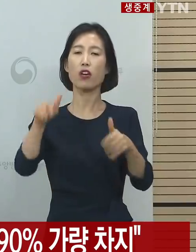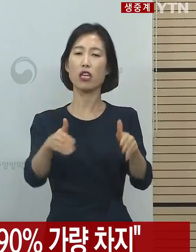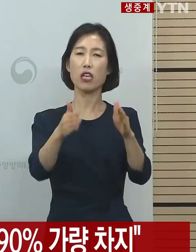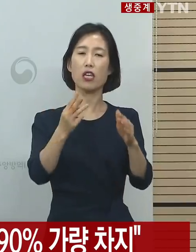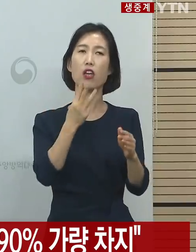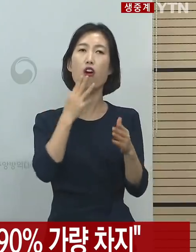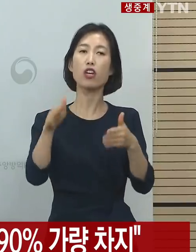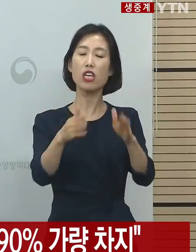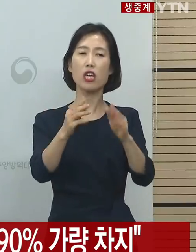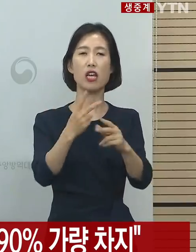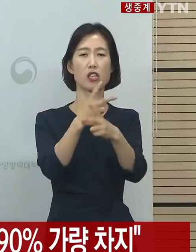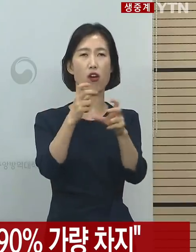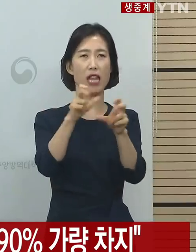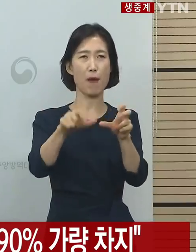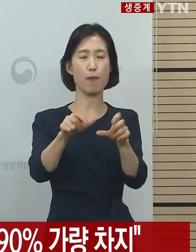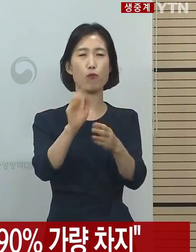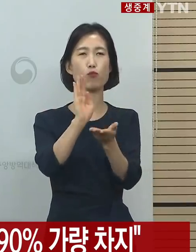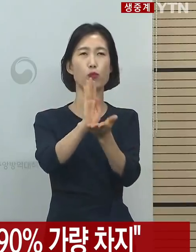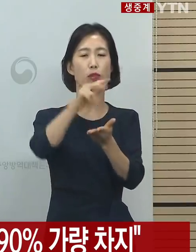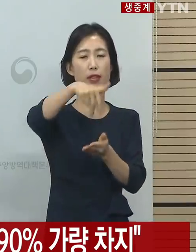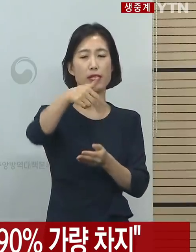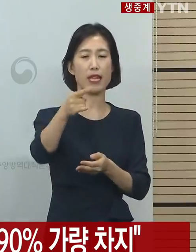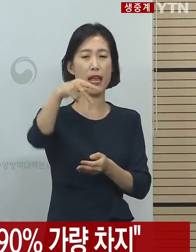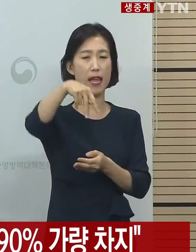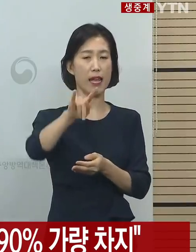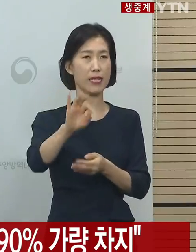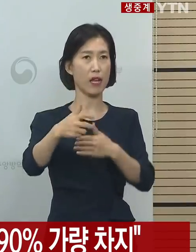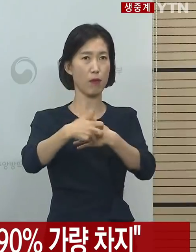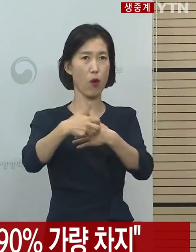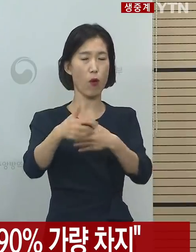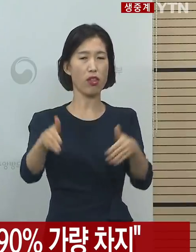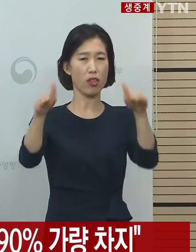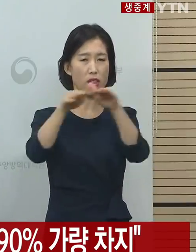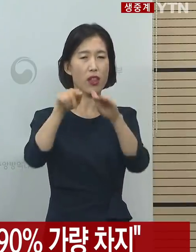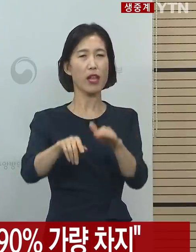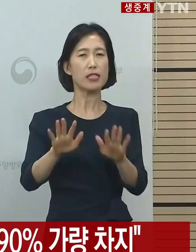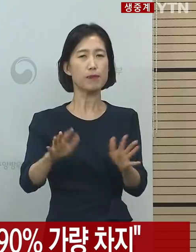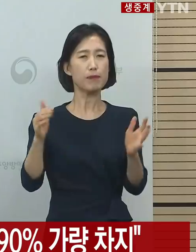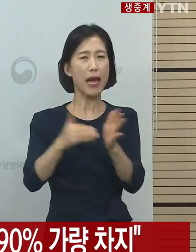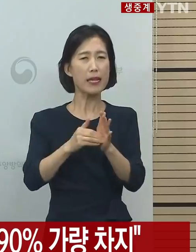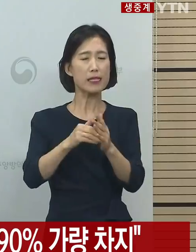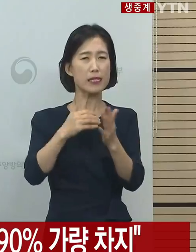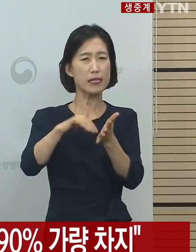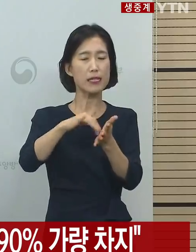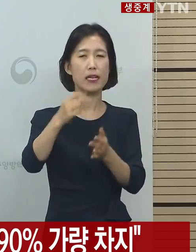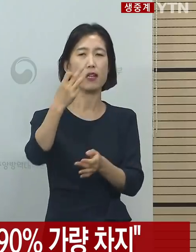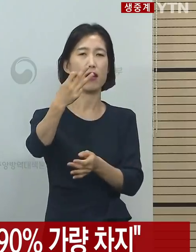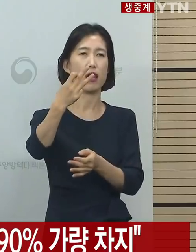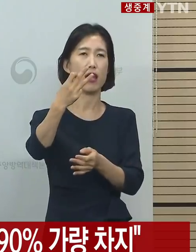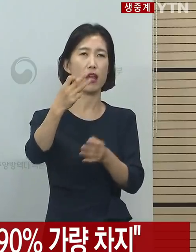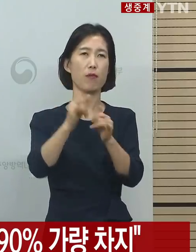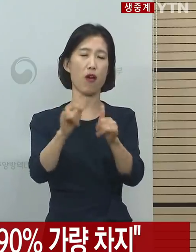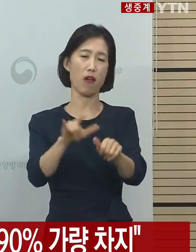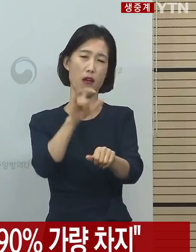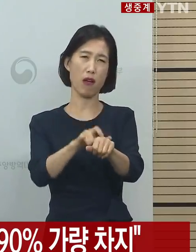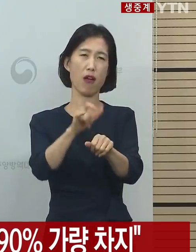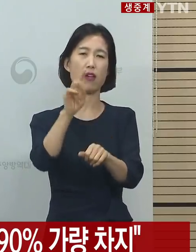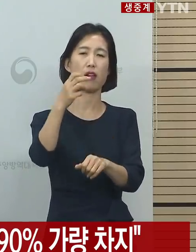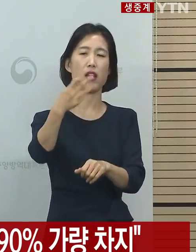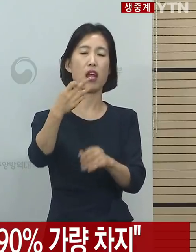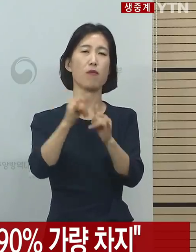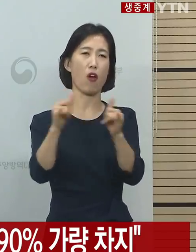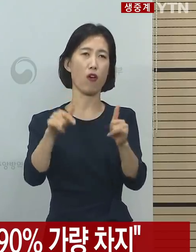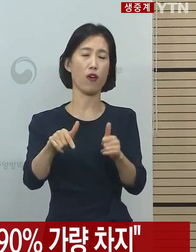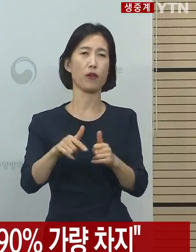경기에서는 성남시 소지의 의료기관인 분당재생병원에서 현재까지 총 13명의 확진 환자가